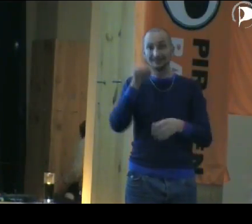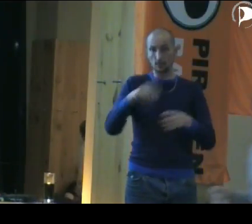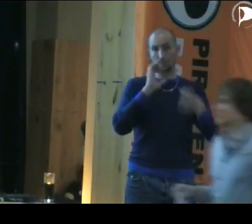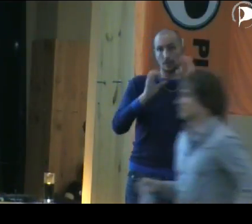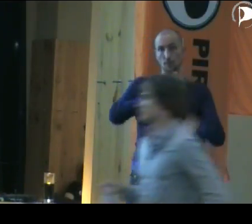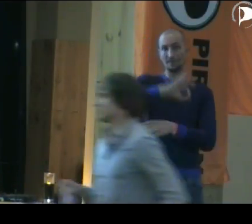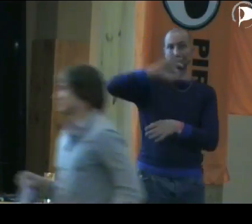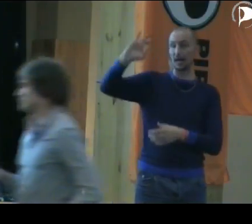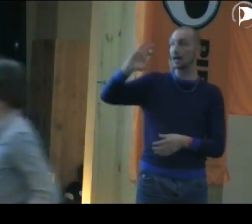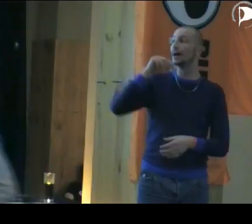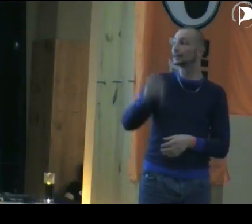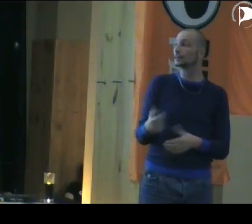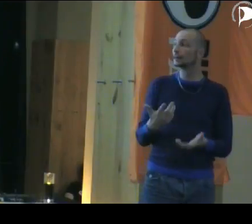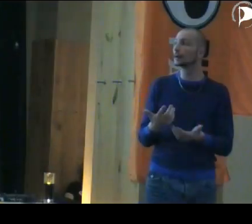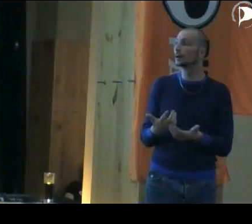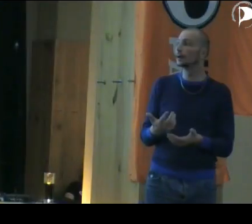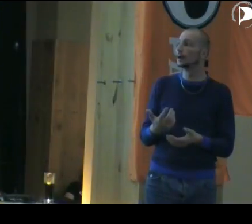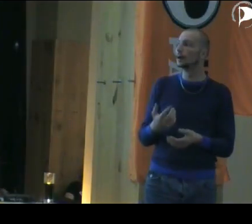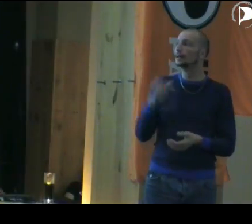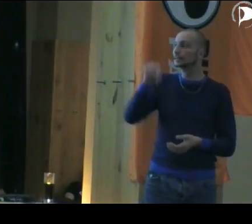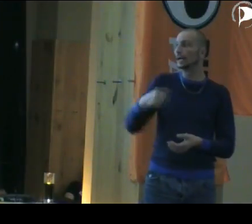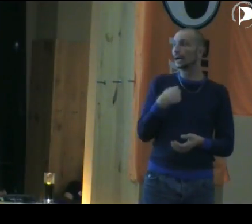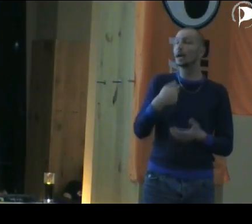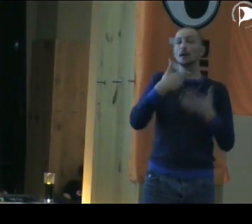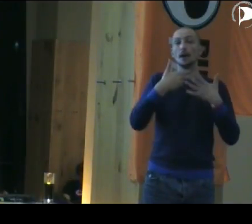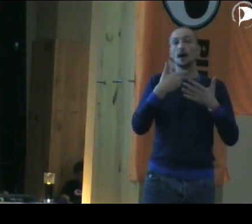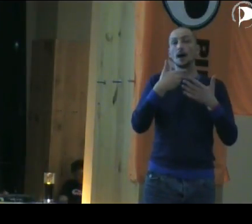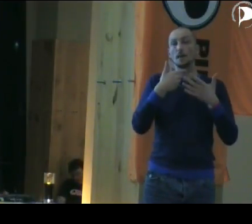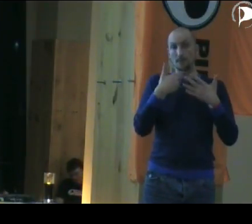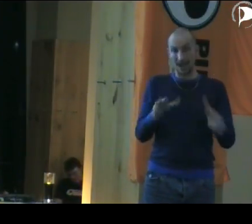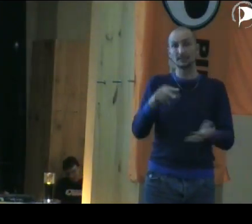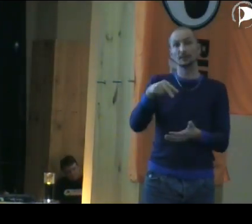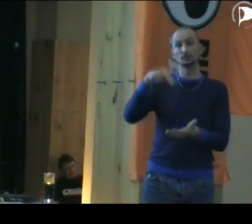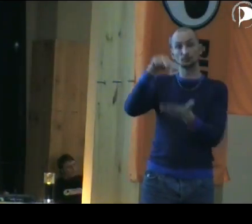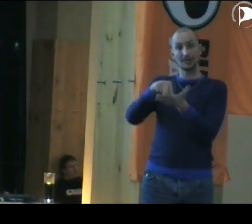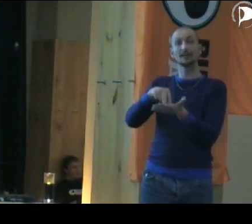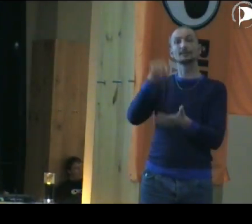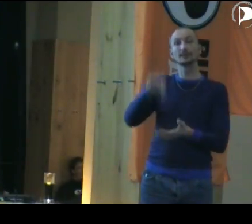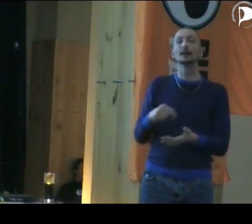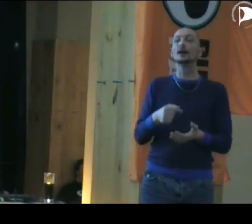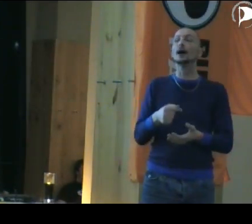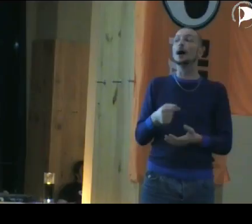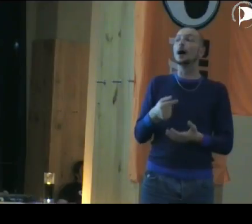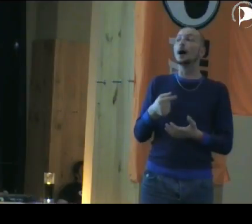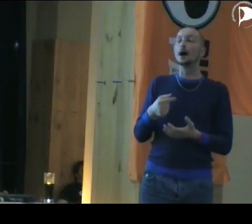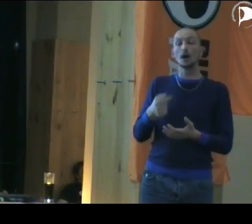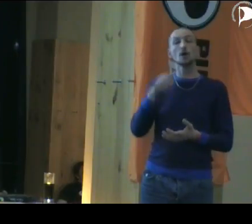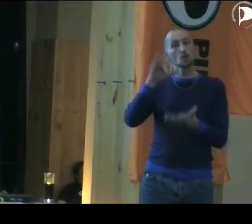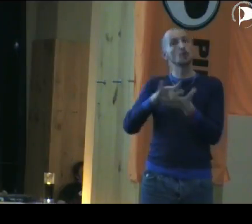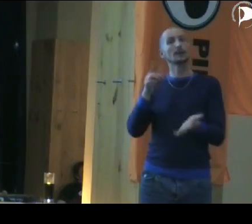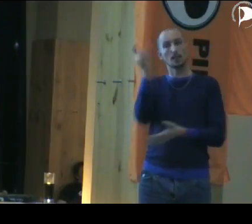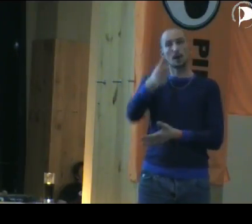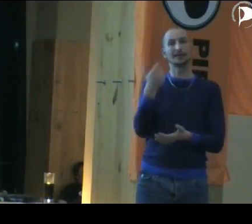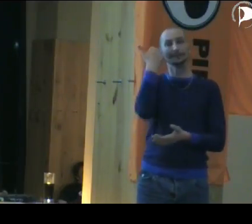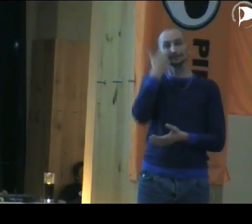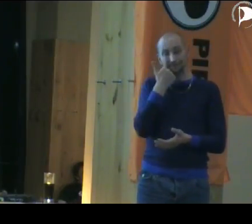bei den übungen einstudiert haben ich danke für das vertrauen also